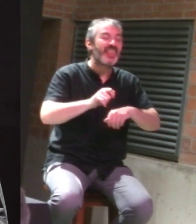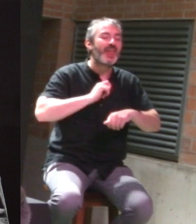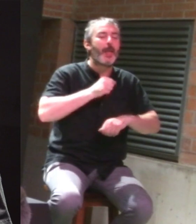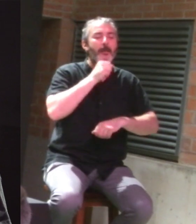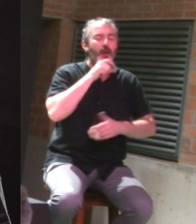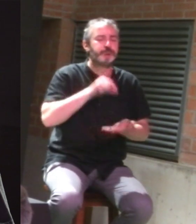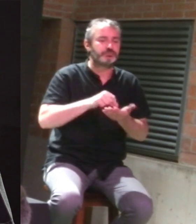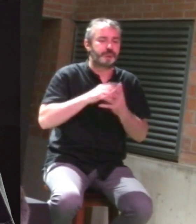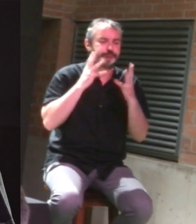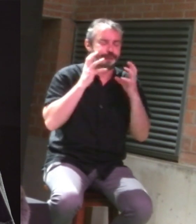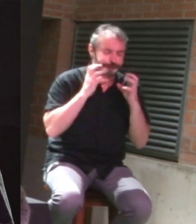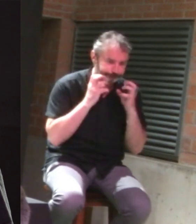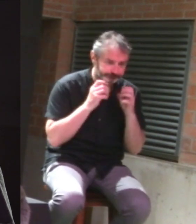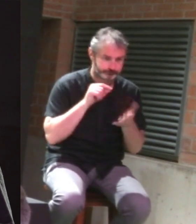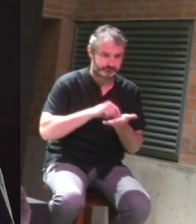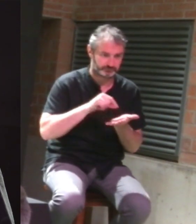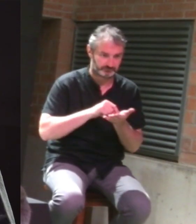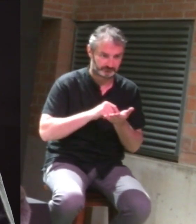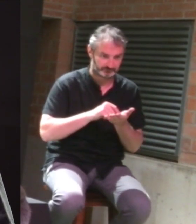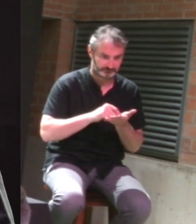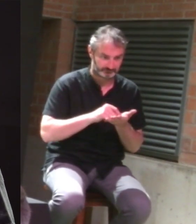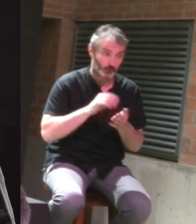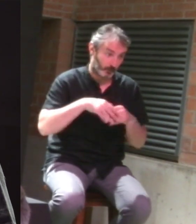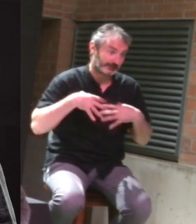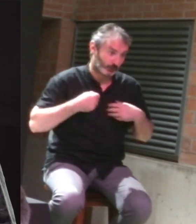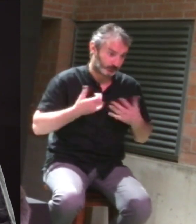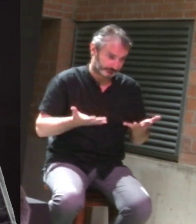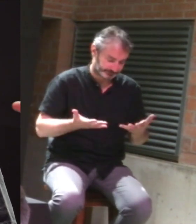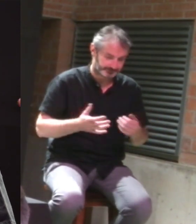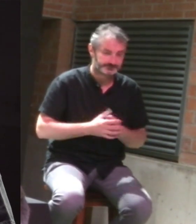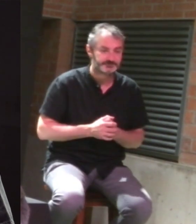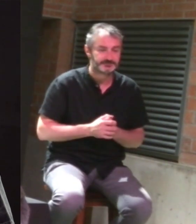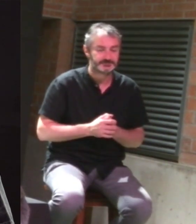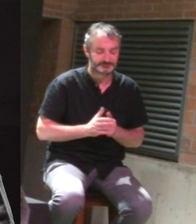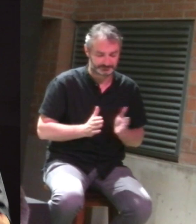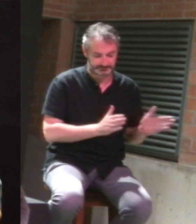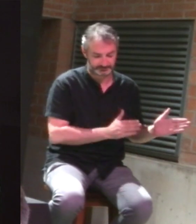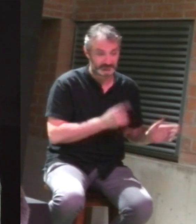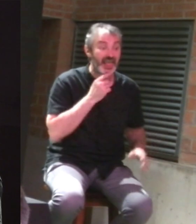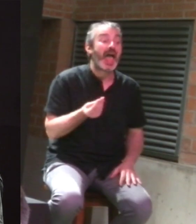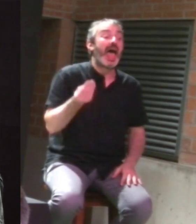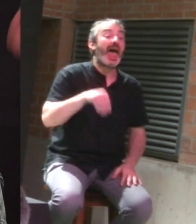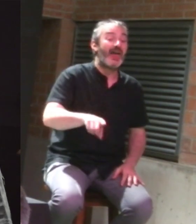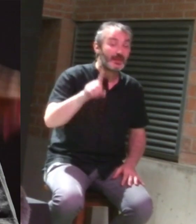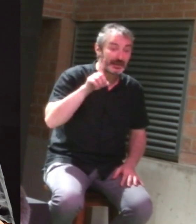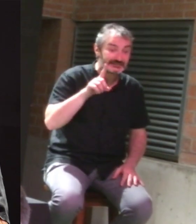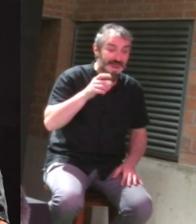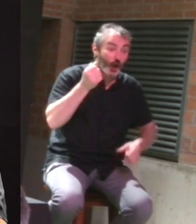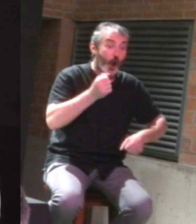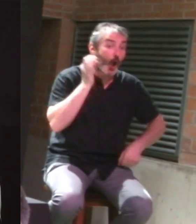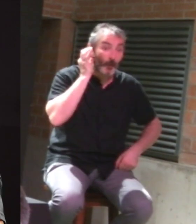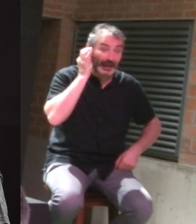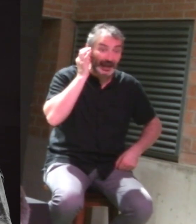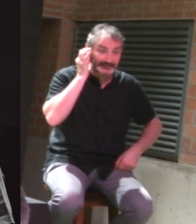envejecer rápidamente. Se cierra la cita. Además, añade, las obreras